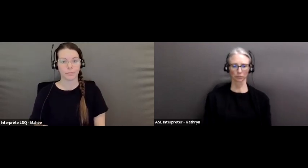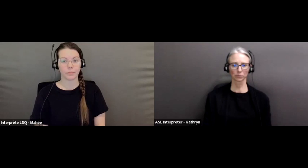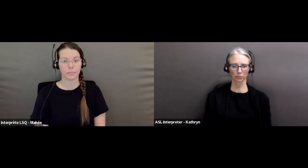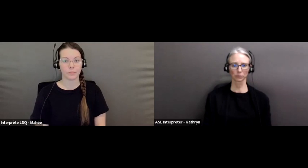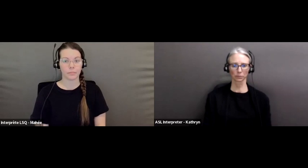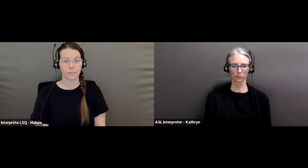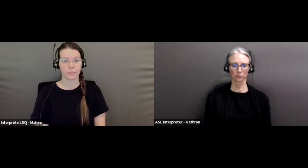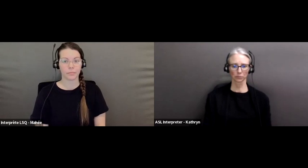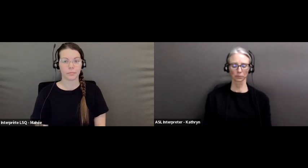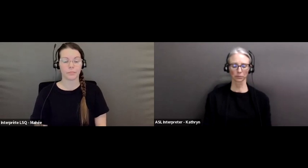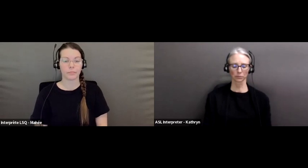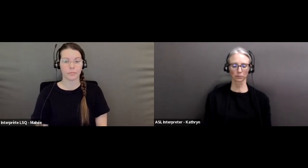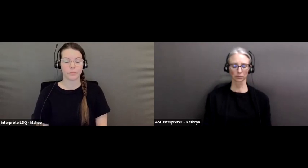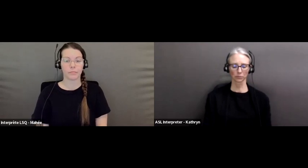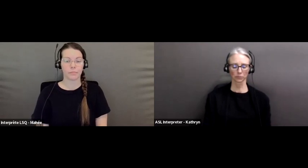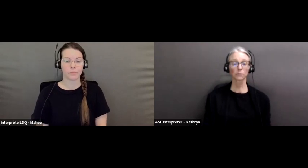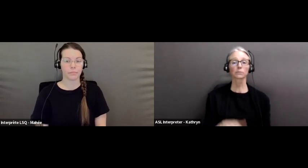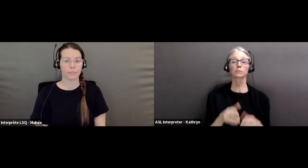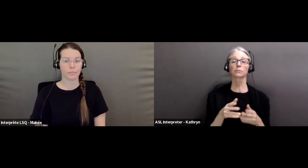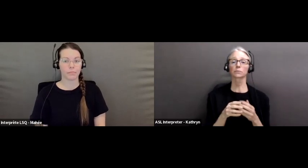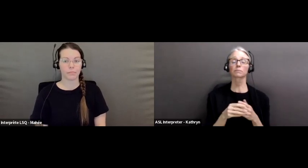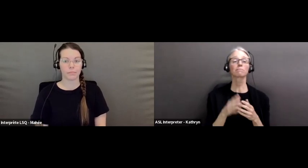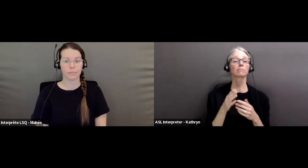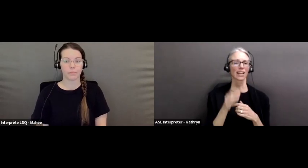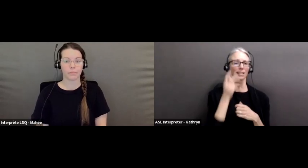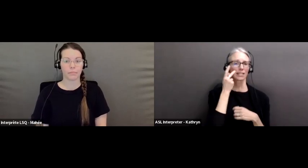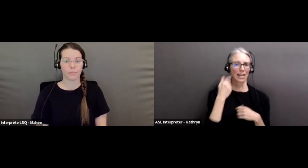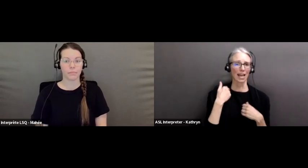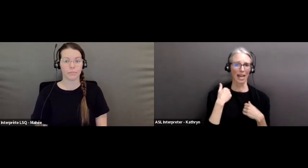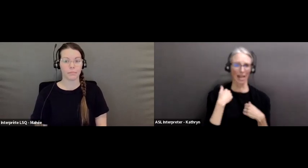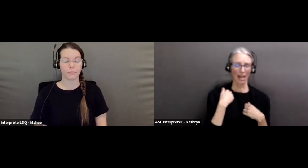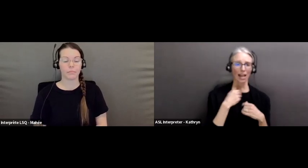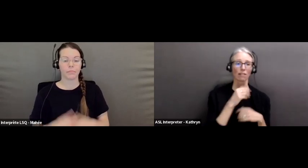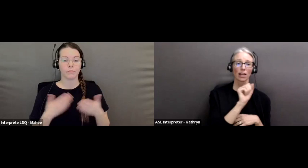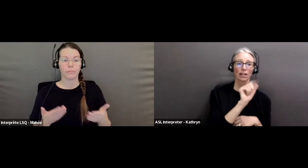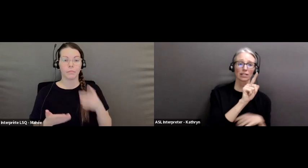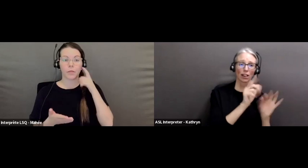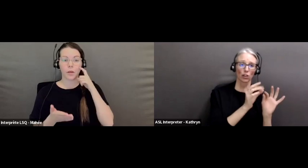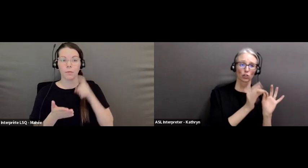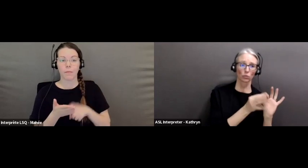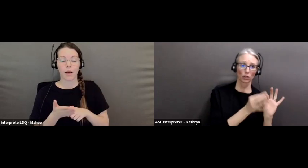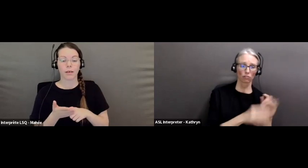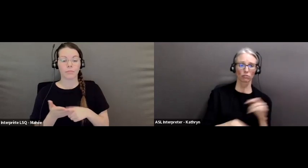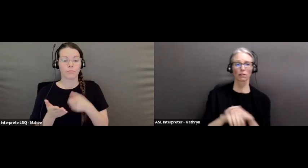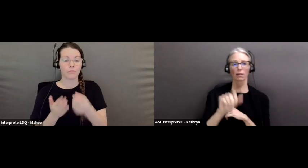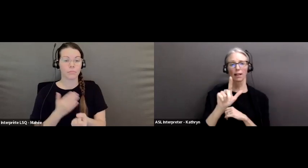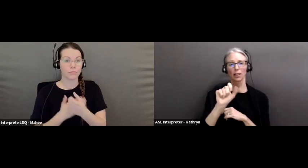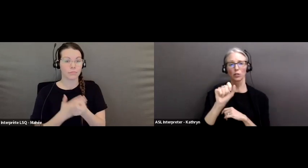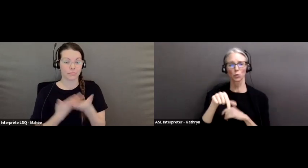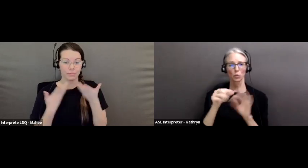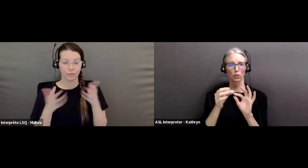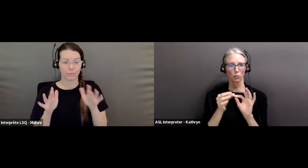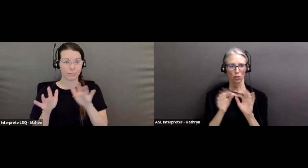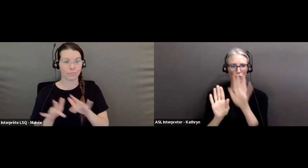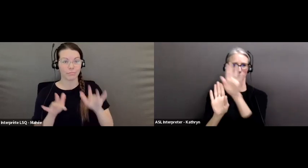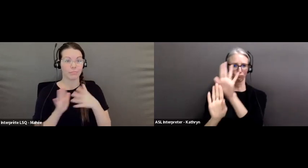LSQ, comme vous pouvez le voir à l'écran. Donc, vous remarquerez que cet événement est déjà en cours d'enregistrement. C'est pour le